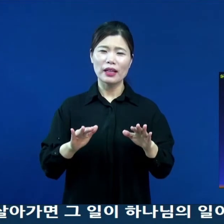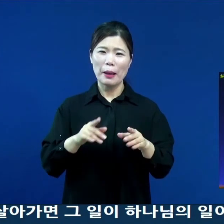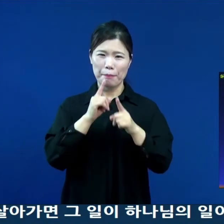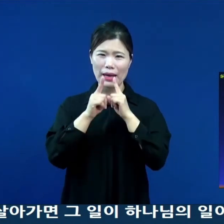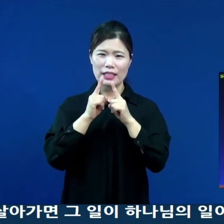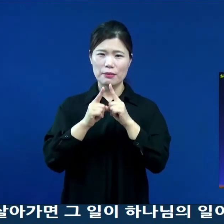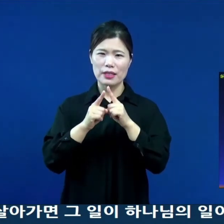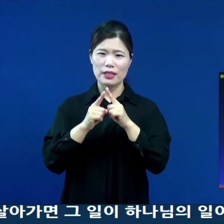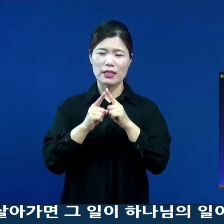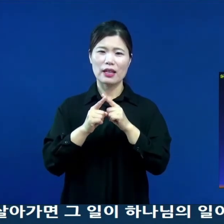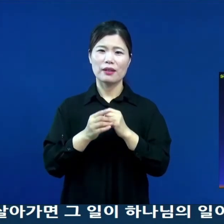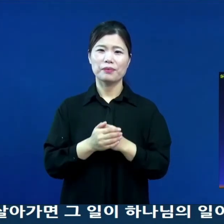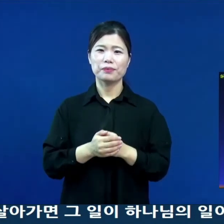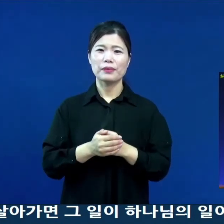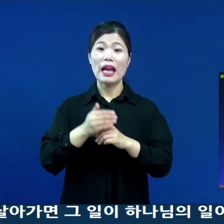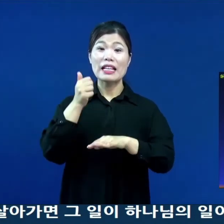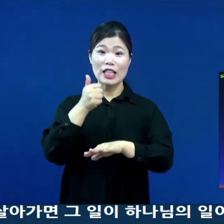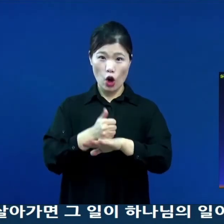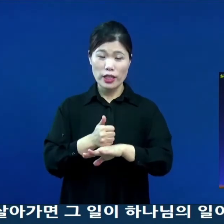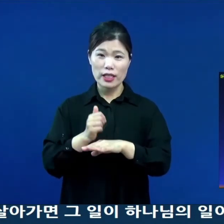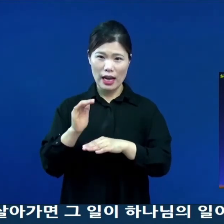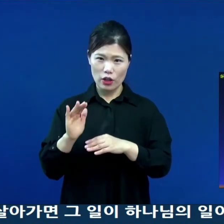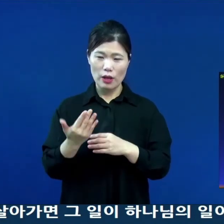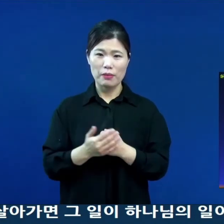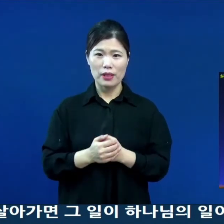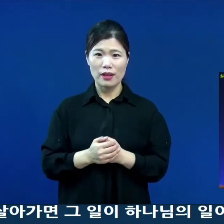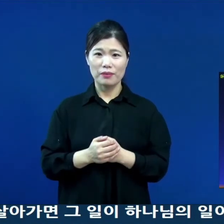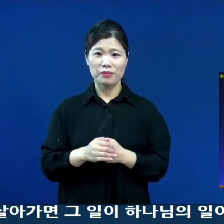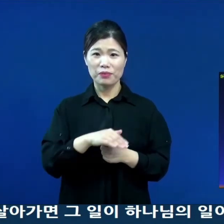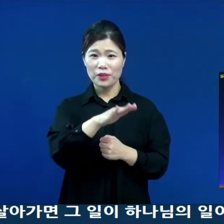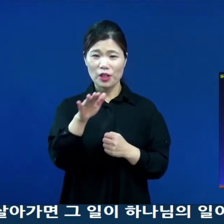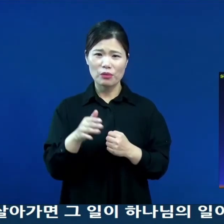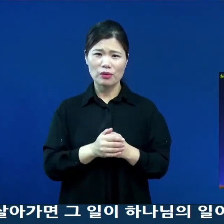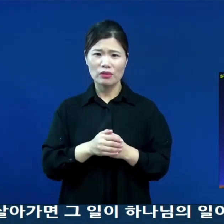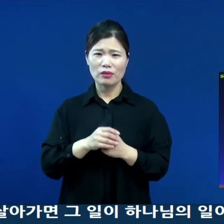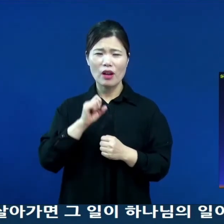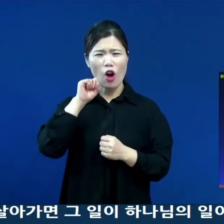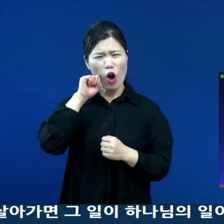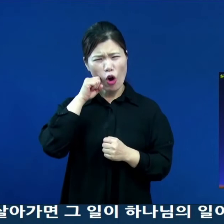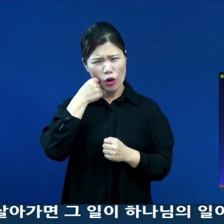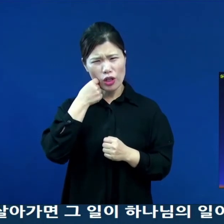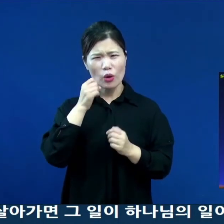정리합니다. 어려울 때 구제 금융 받으면 좋으시죠?